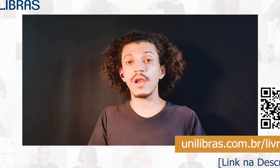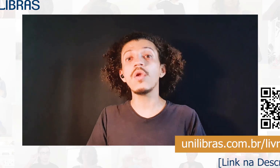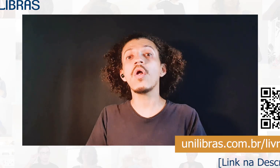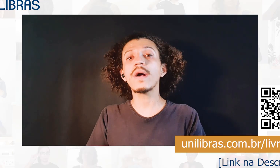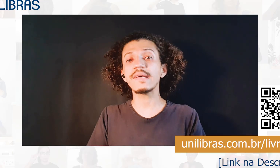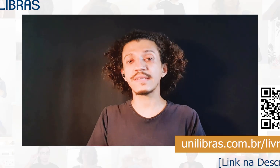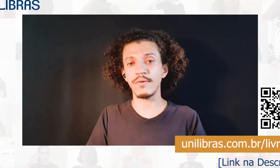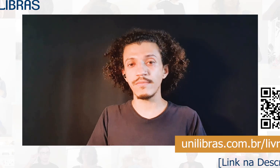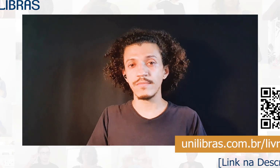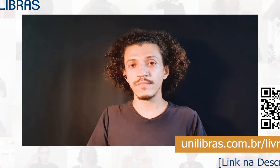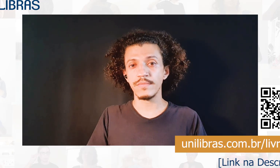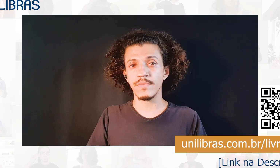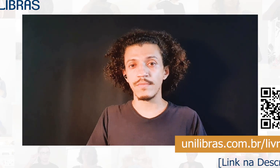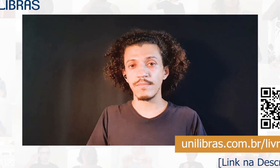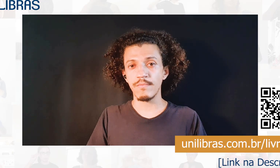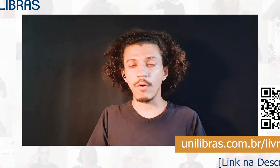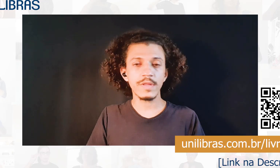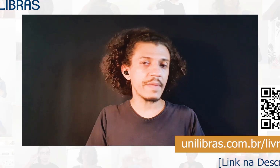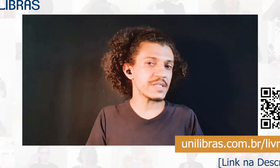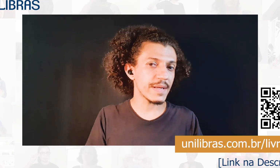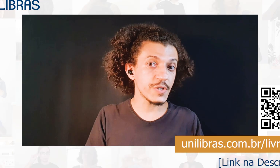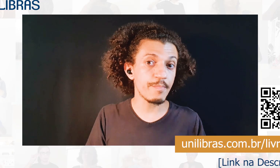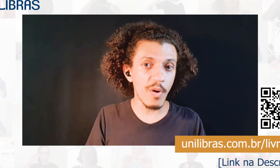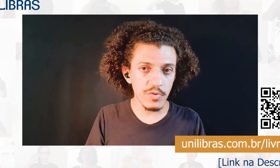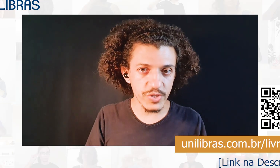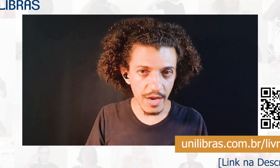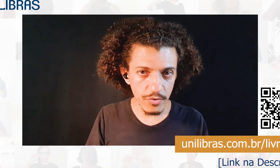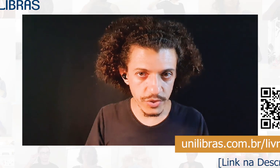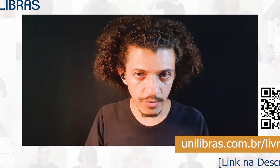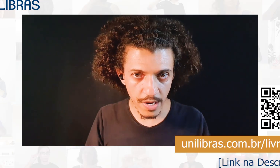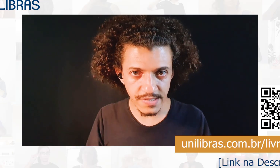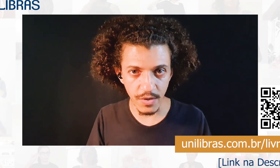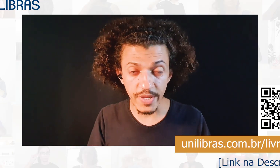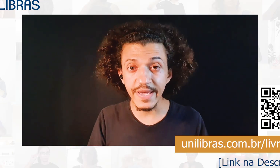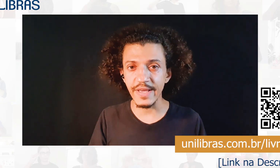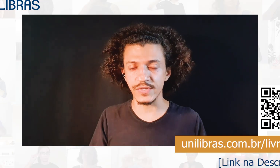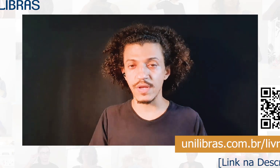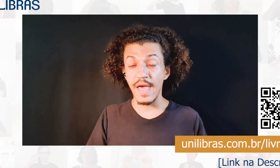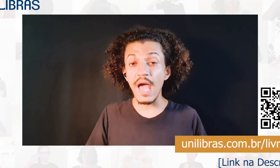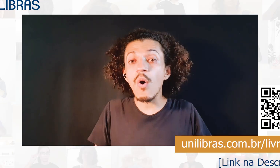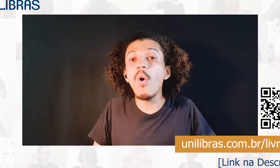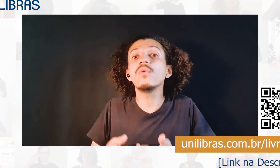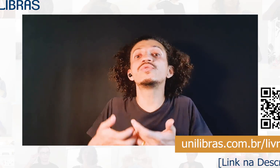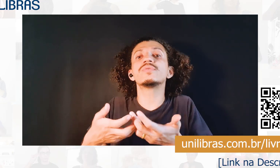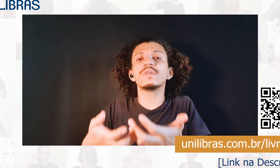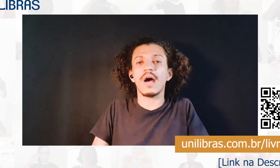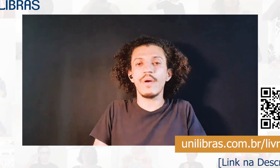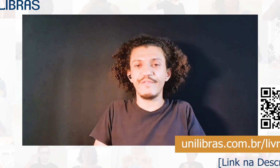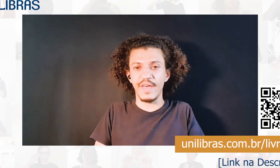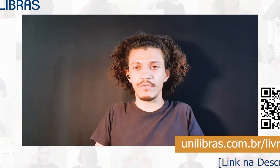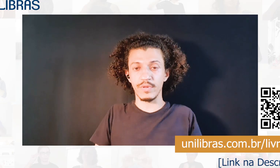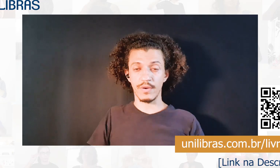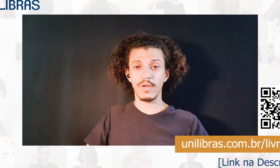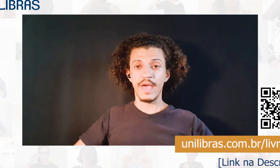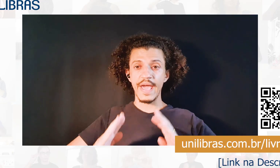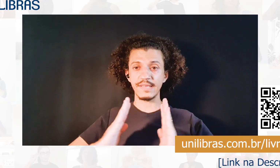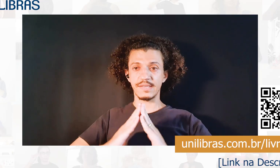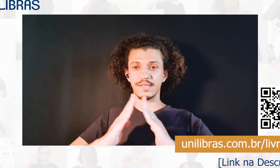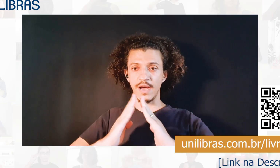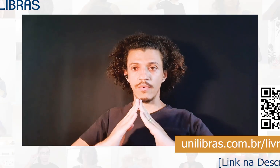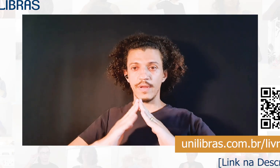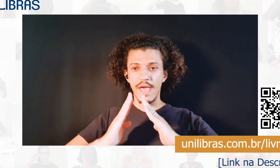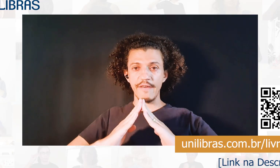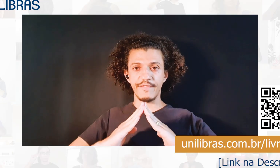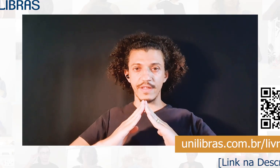existe a locação, ou também chamada de ponto de articulação. O que é isso? É onde o sinal é feito. Então,